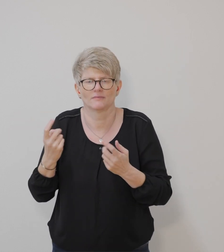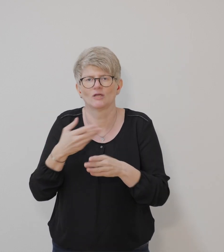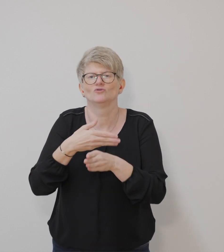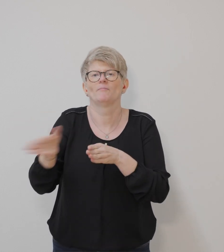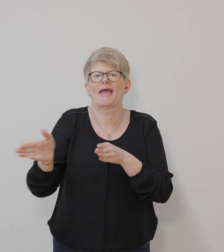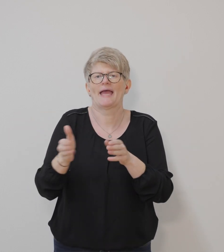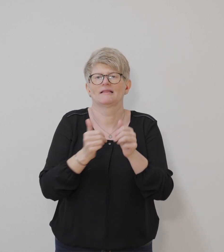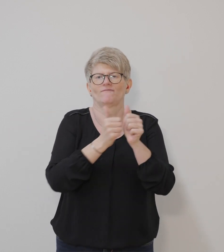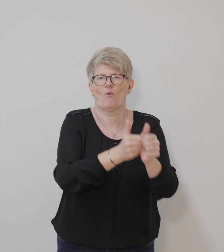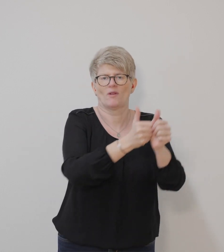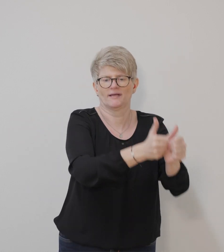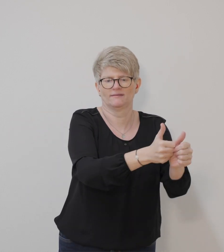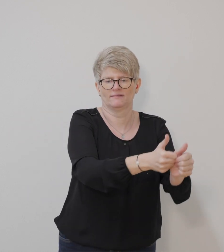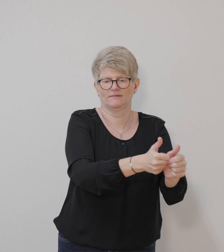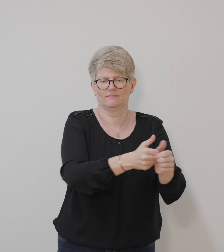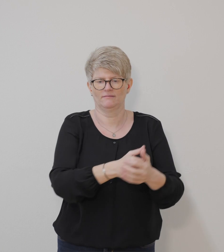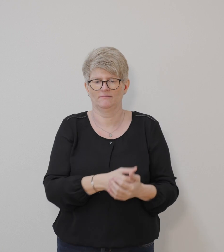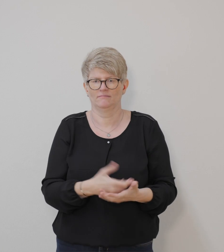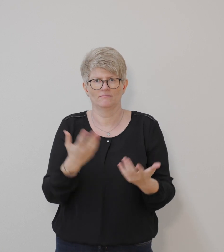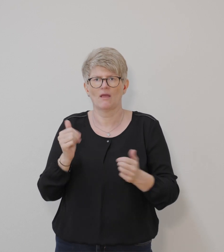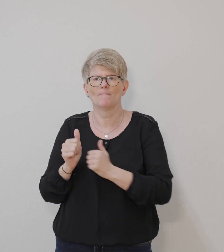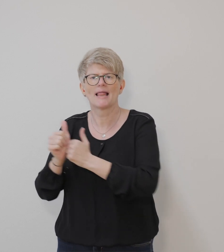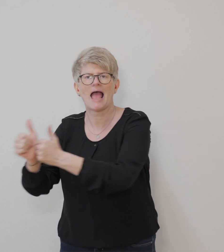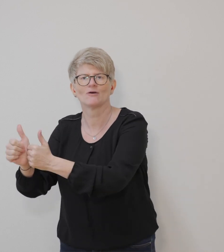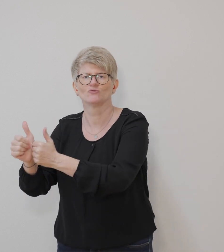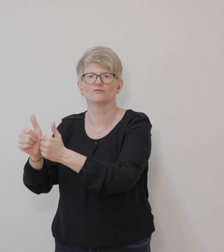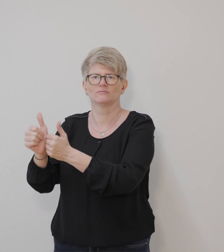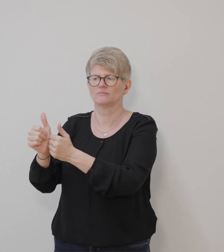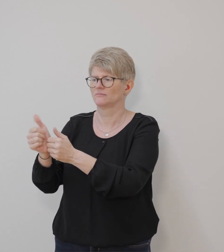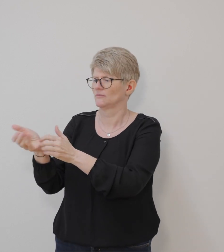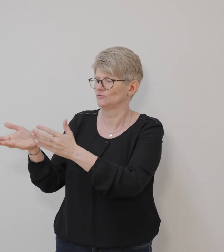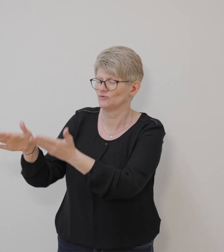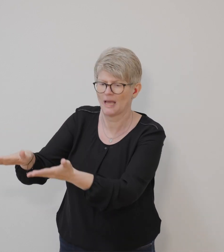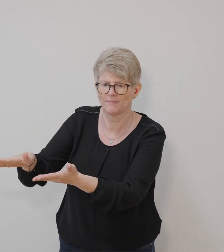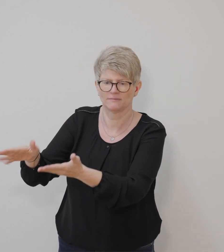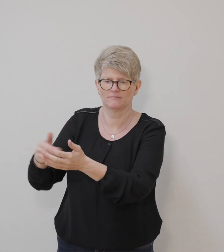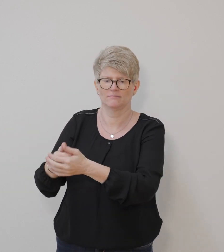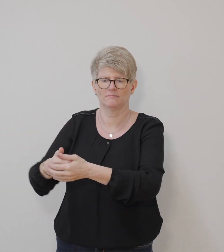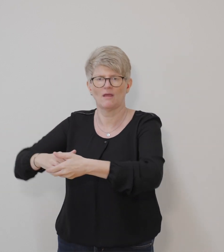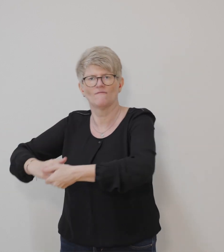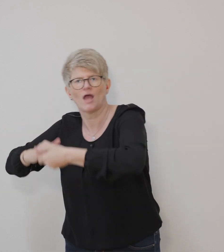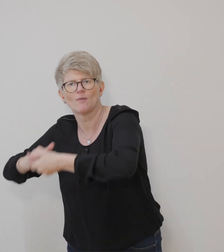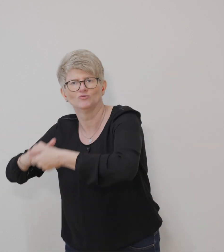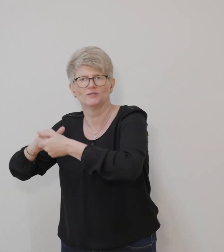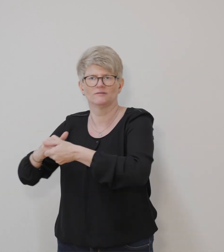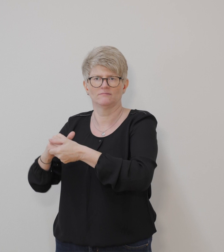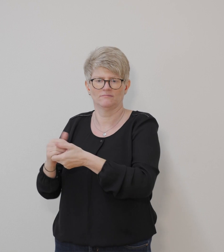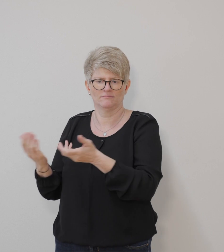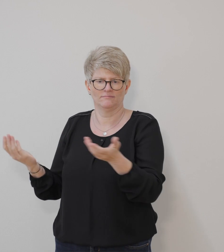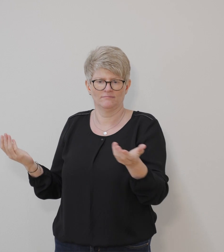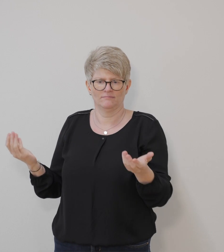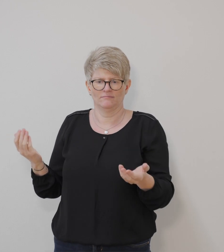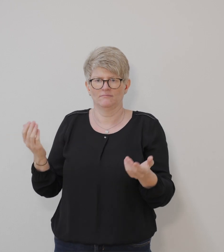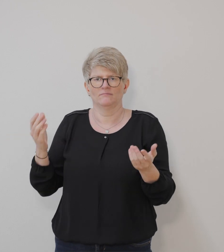Wir selbst haben es erleben müssen, dass unser Opa Max in den letzten Wochen seines Lebens während